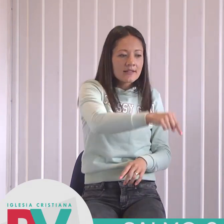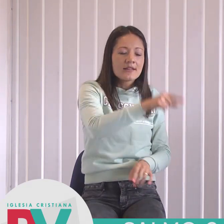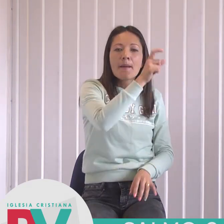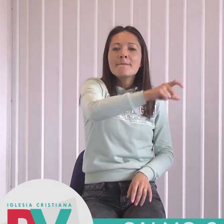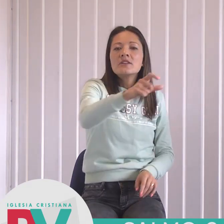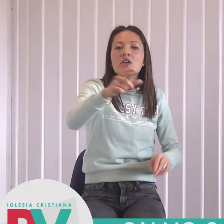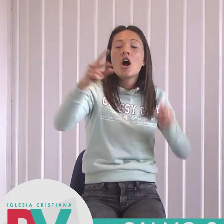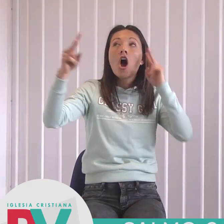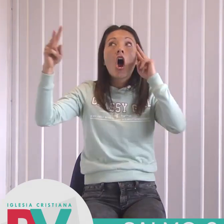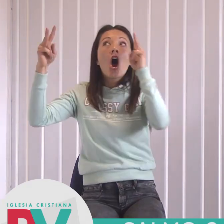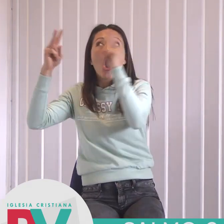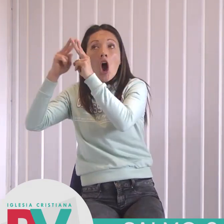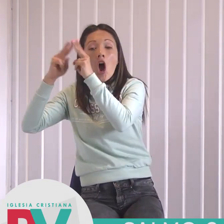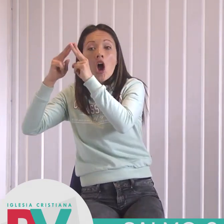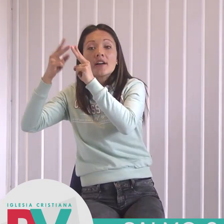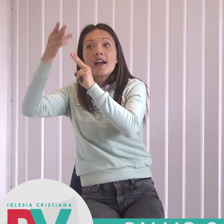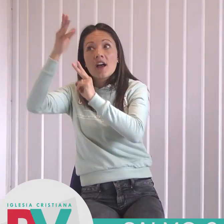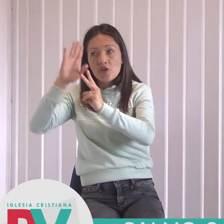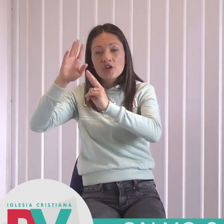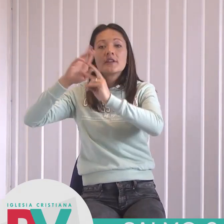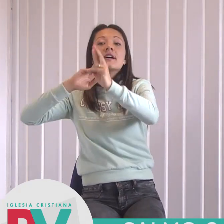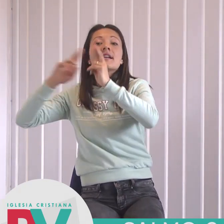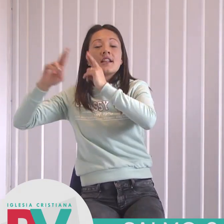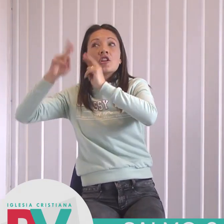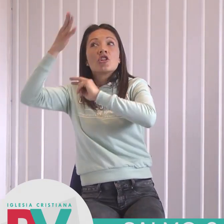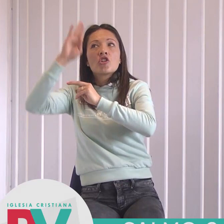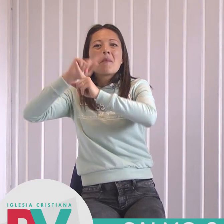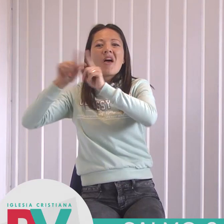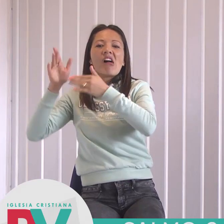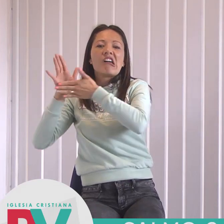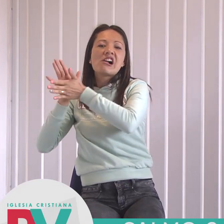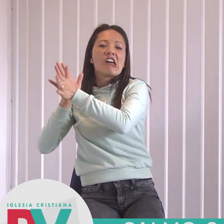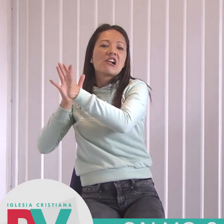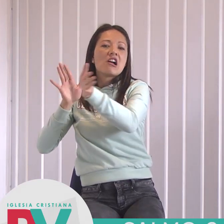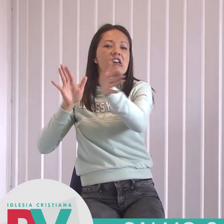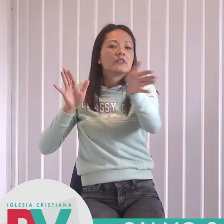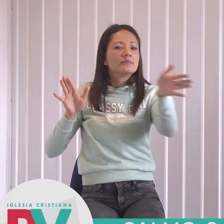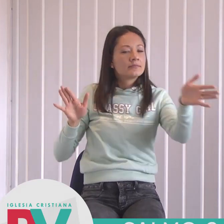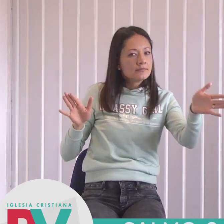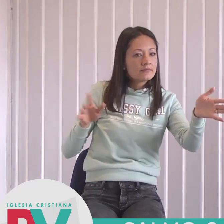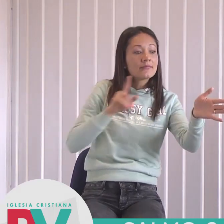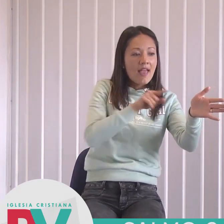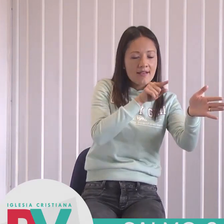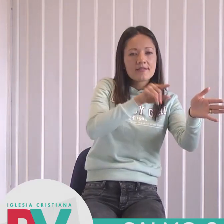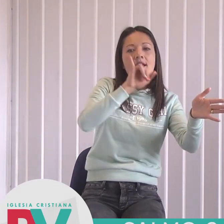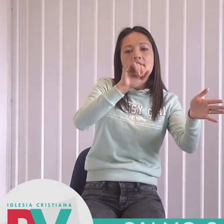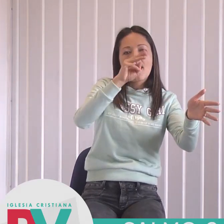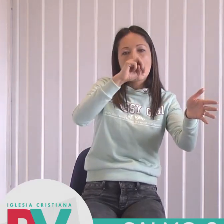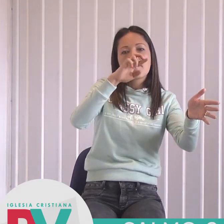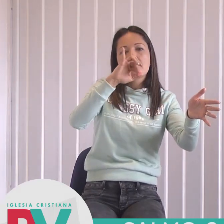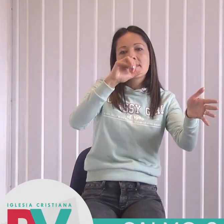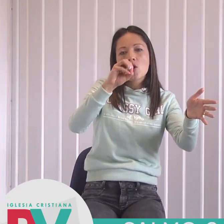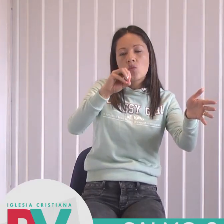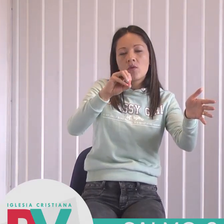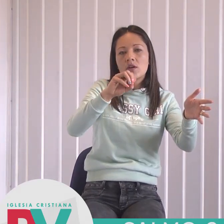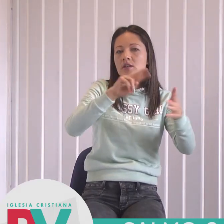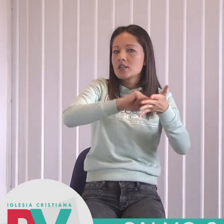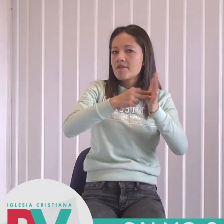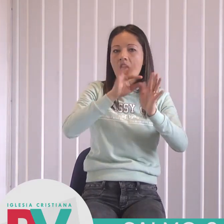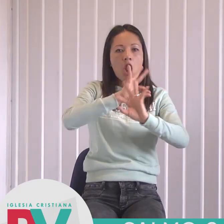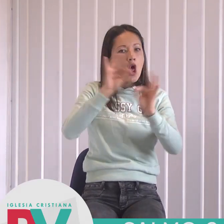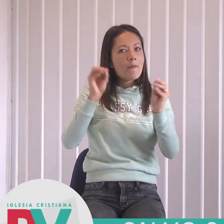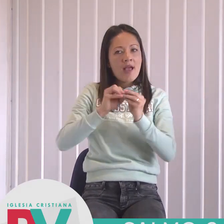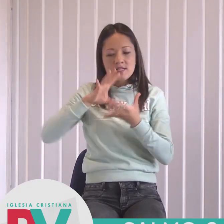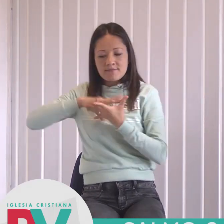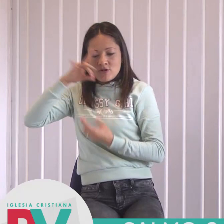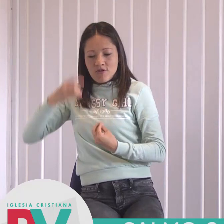a los que conocen a Dios, han tenido la relación con Dios y se han apartado. Impío, que ya no es piadoso,